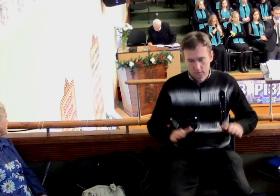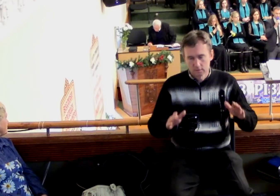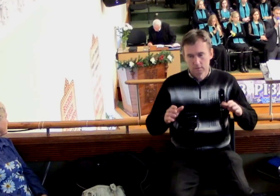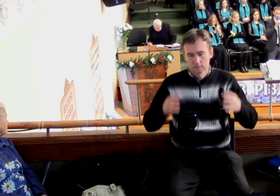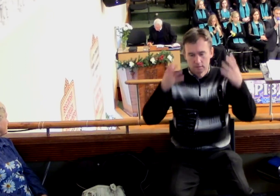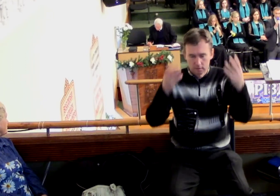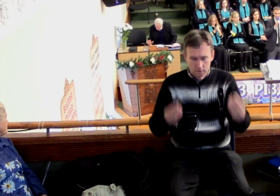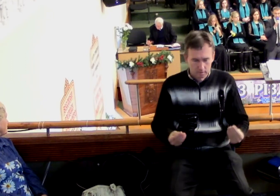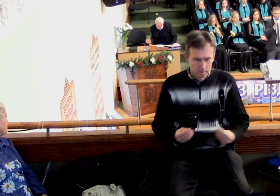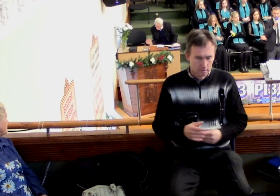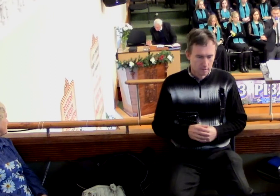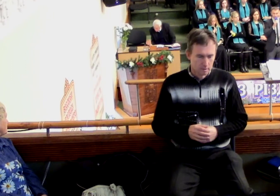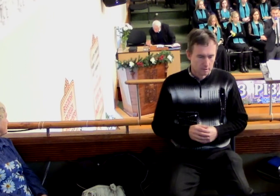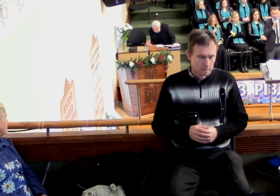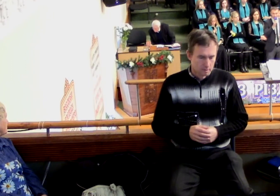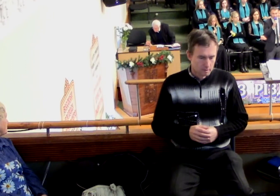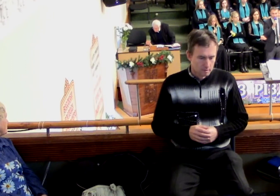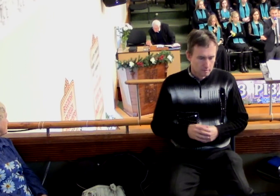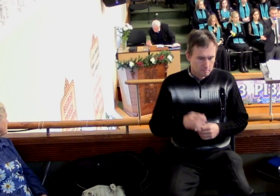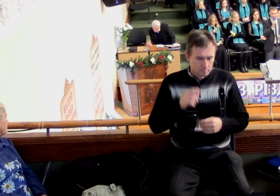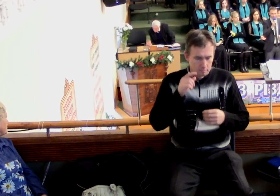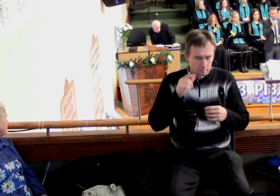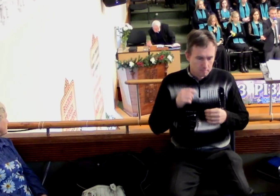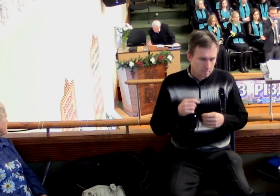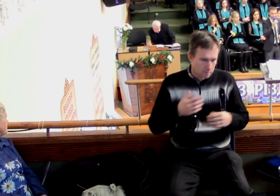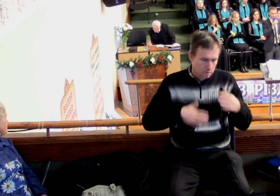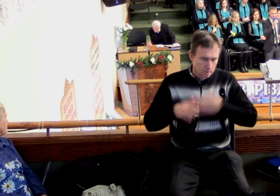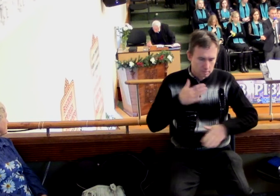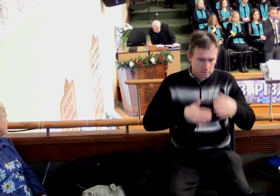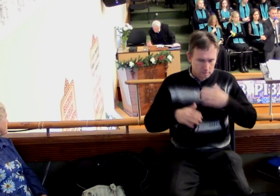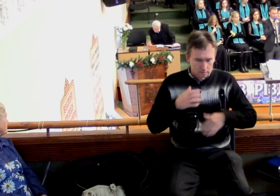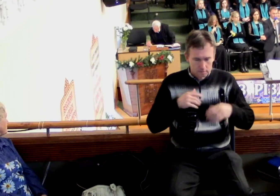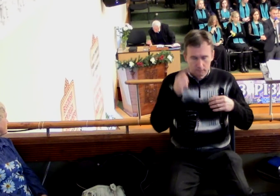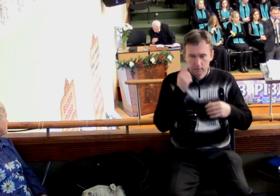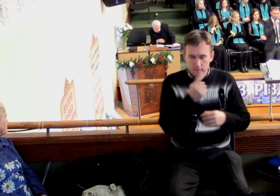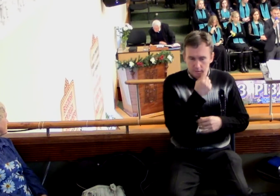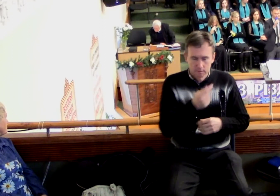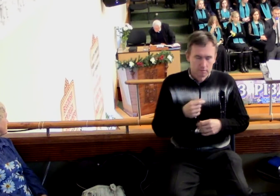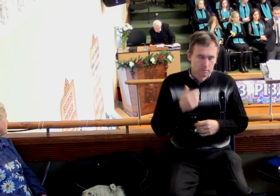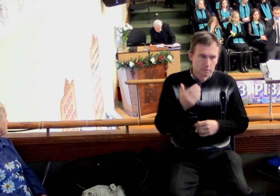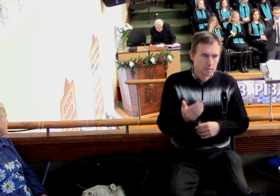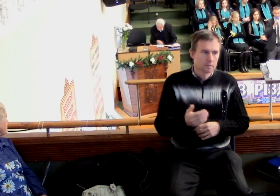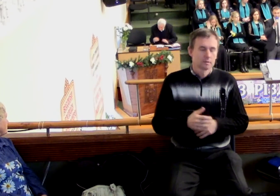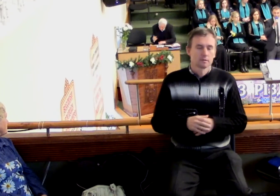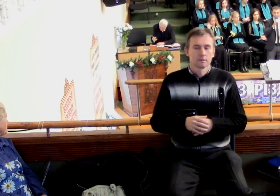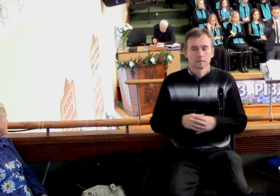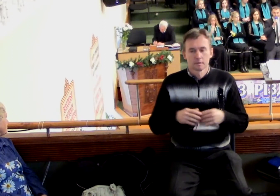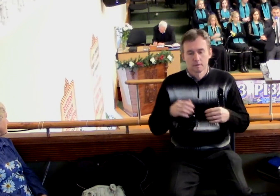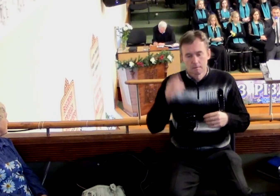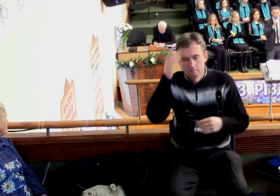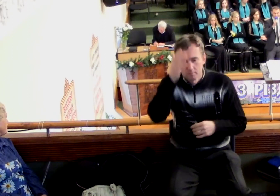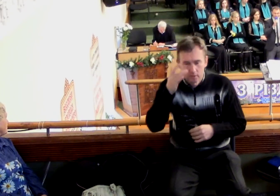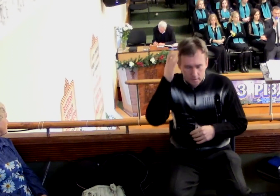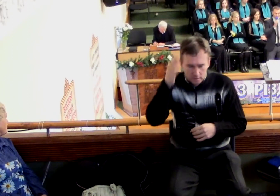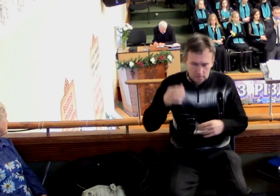Рождественские дни, блестят слезинки радости, блестят глаза твои, и мысли